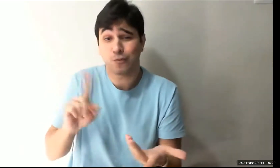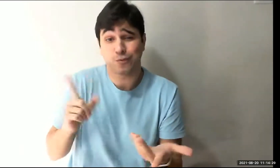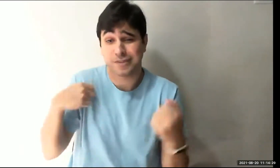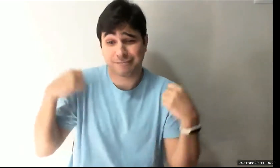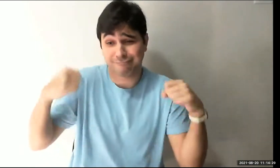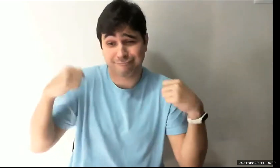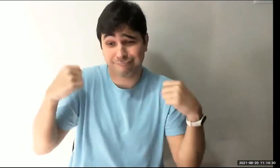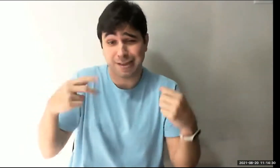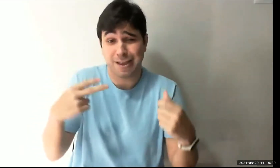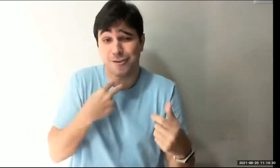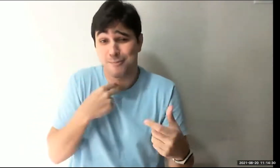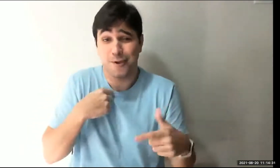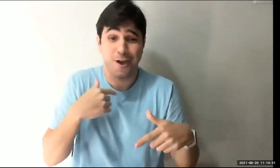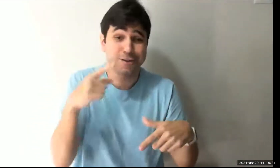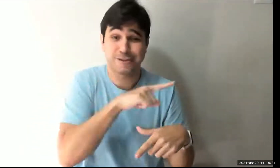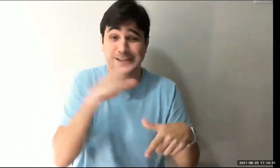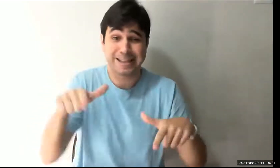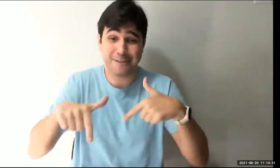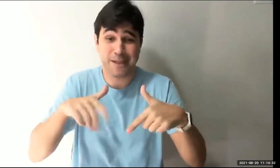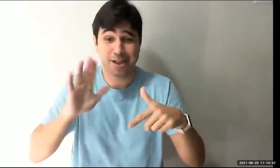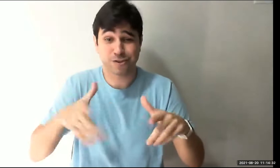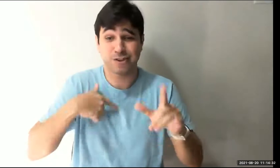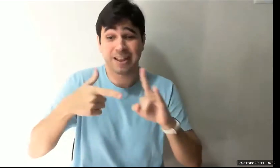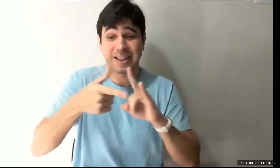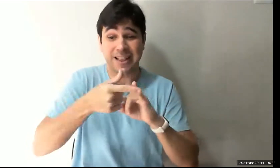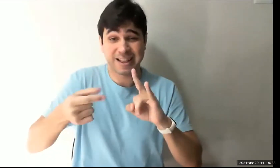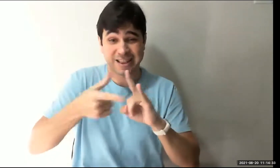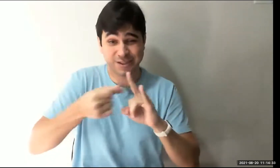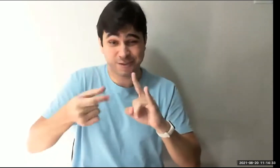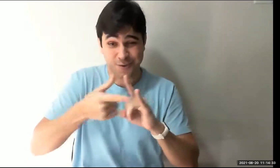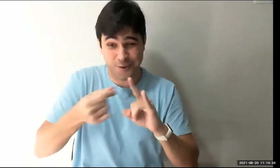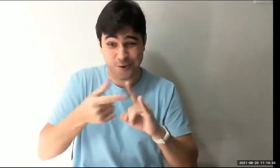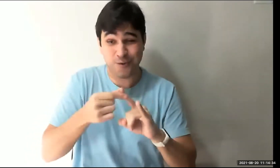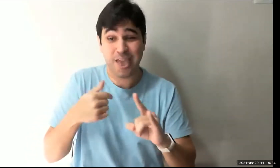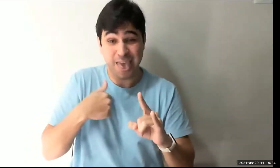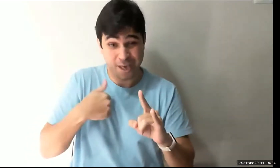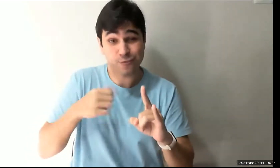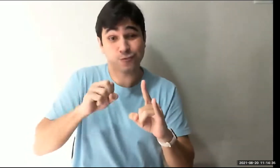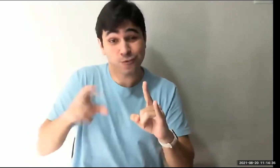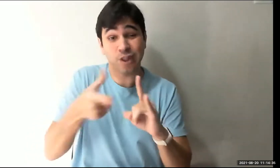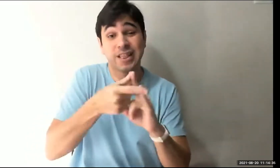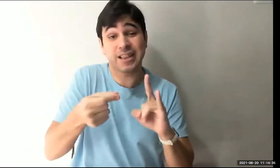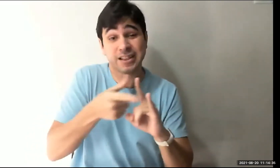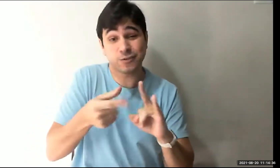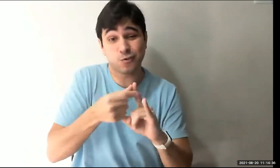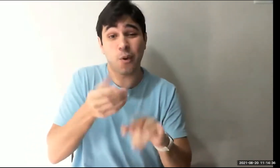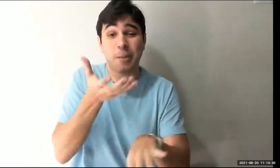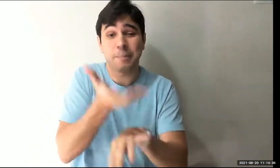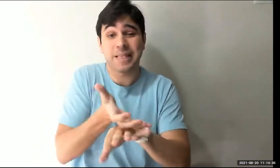nisso, pensando nos sinais que não haviam, e não fiz de todas as outras áreas, tá? Então, a minha preocupação é isso, os